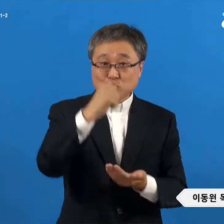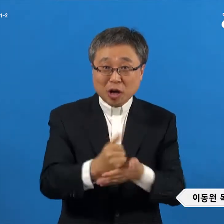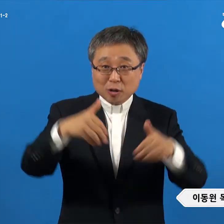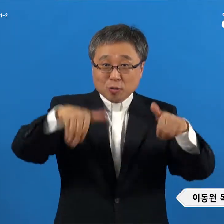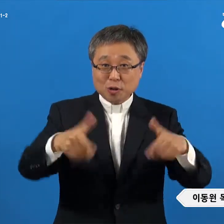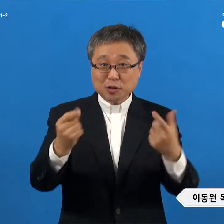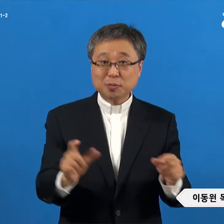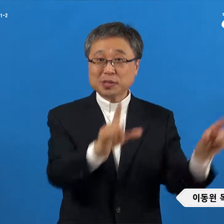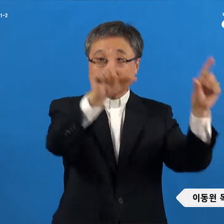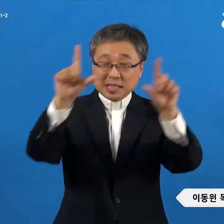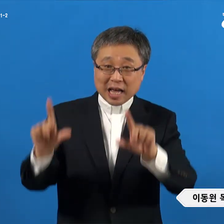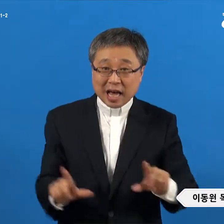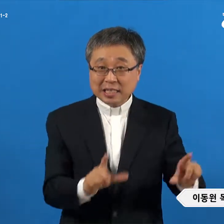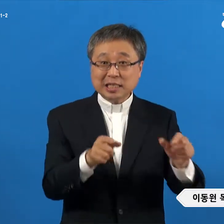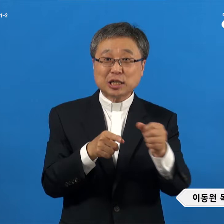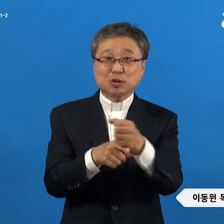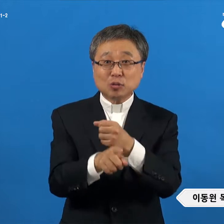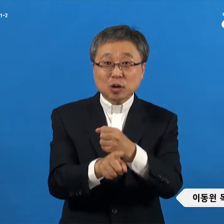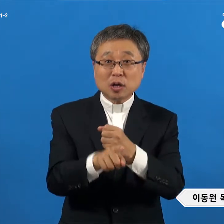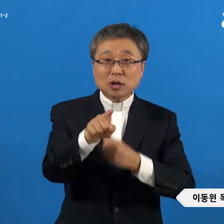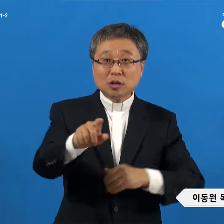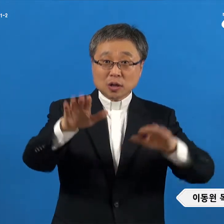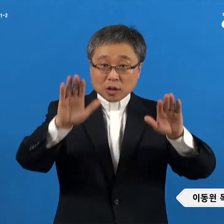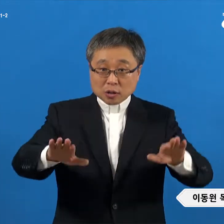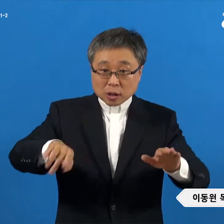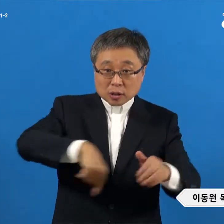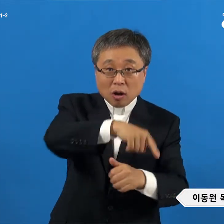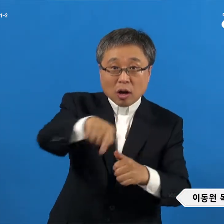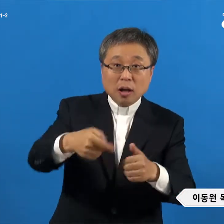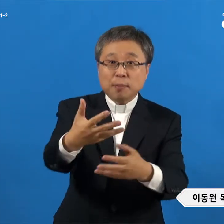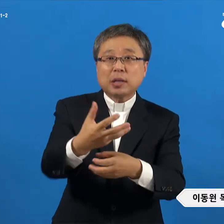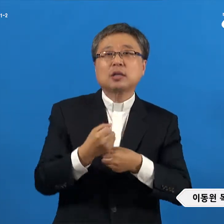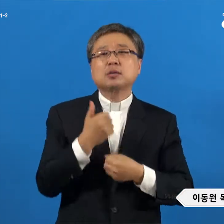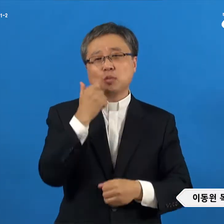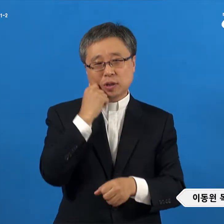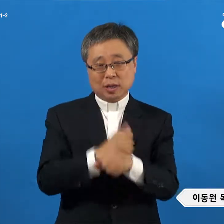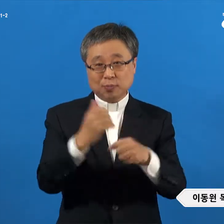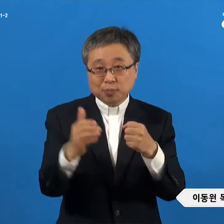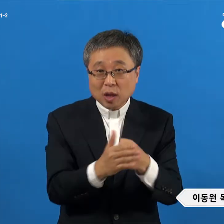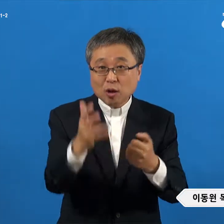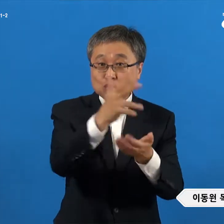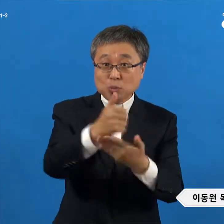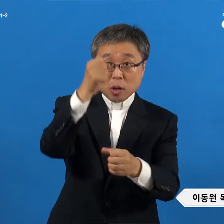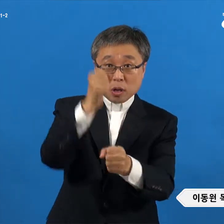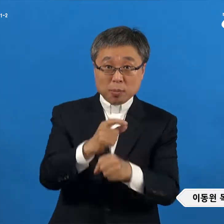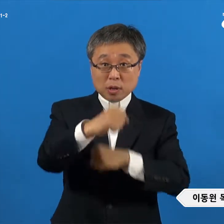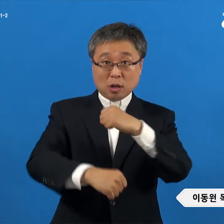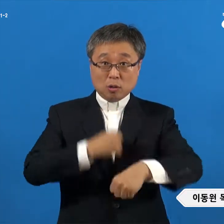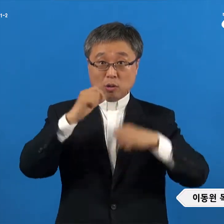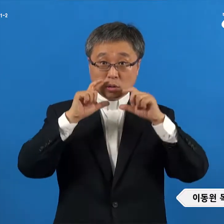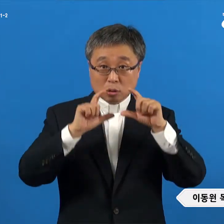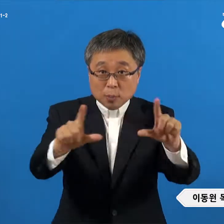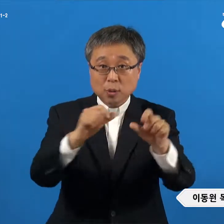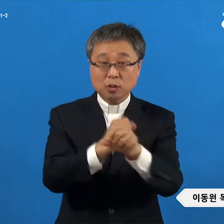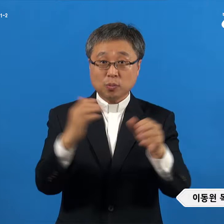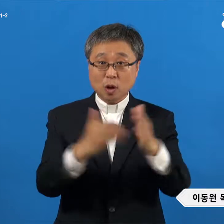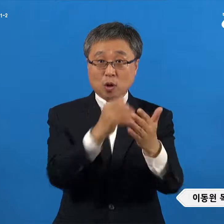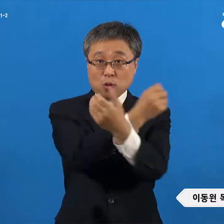이유, 그 현실을 받아들이지 못하기 때문에. 주님은 이미 자유를 선포하셨습니다. 용서를